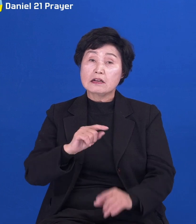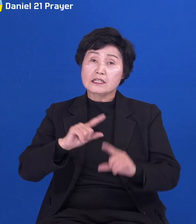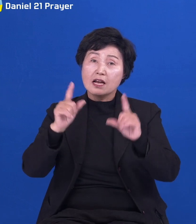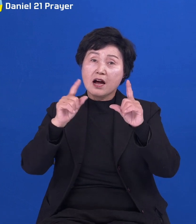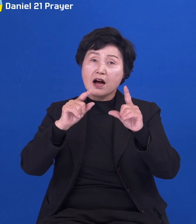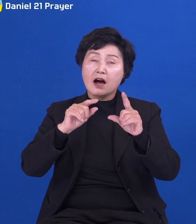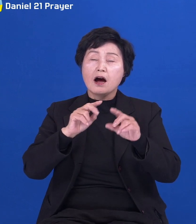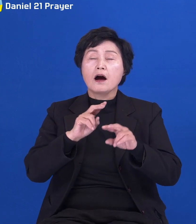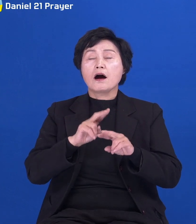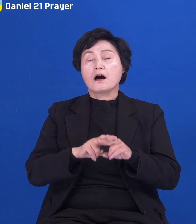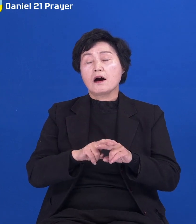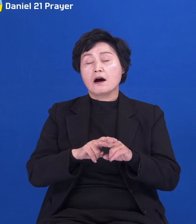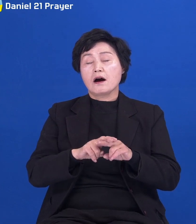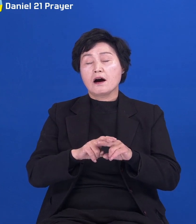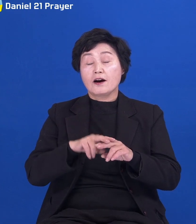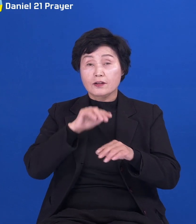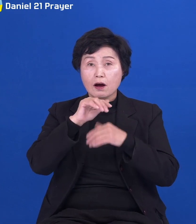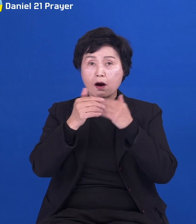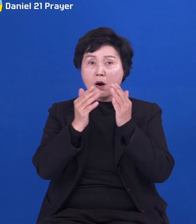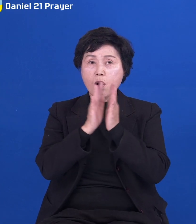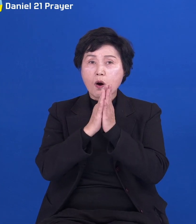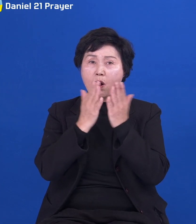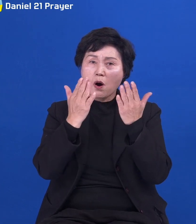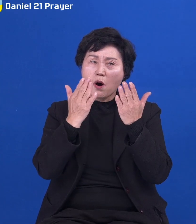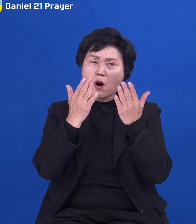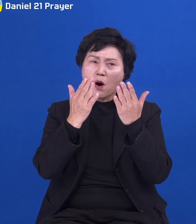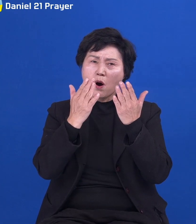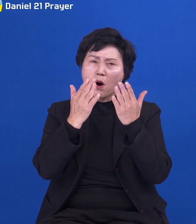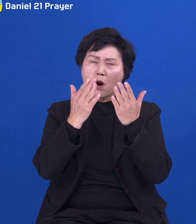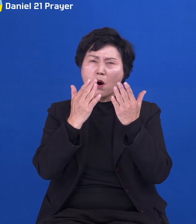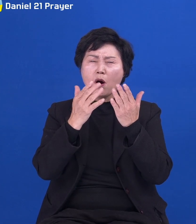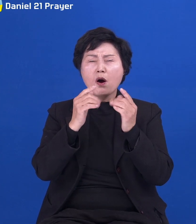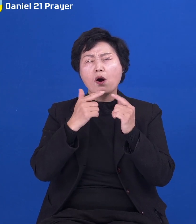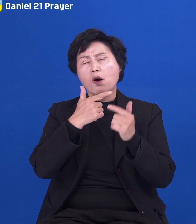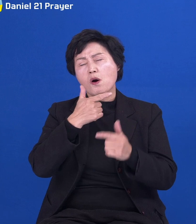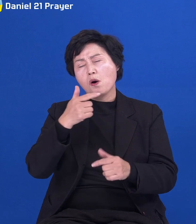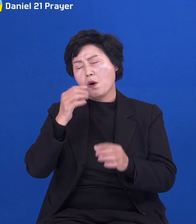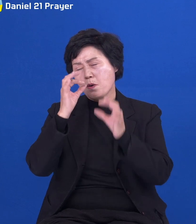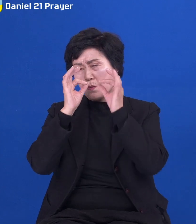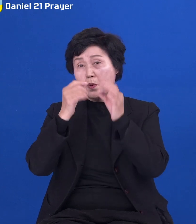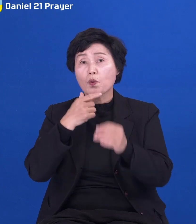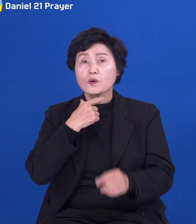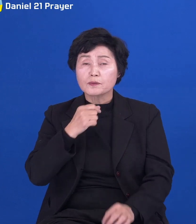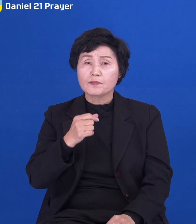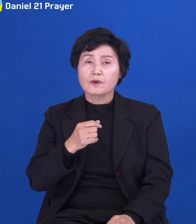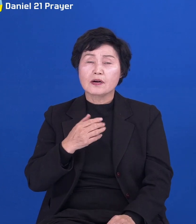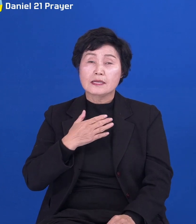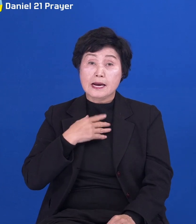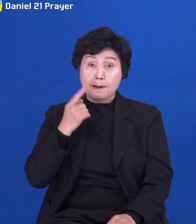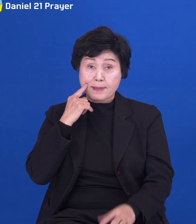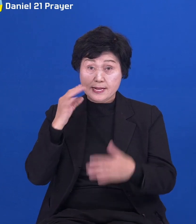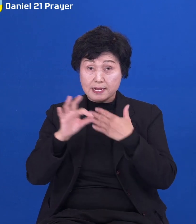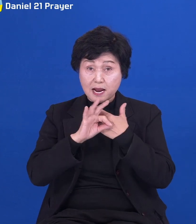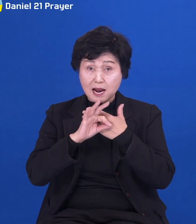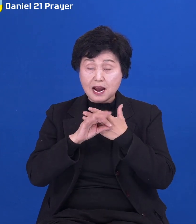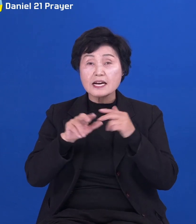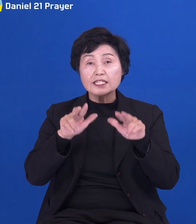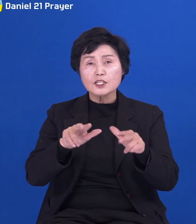거예요. 갑자기 이런 생각이 들더라고요. 내가 만약 이 자리에서 죽게 된다면,